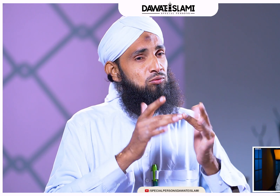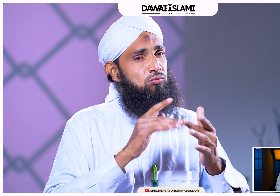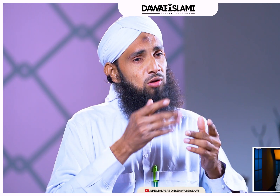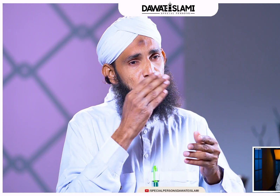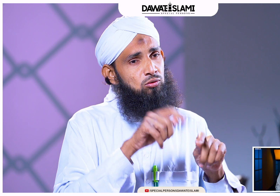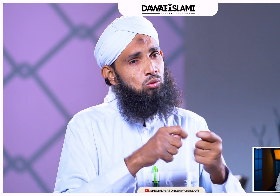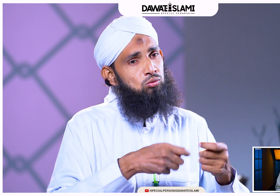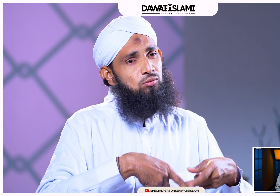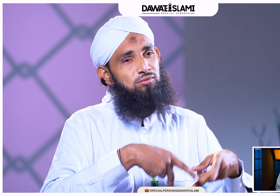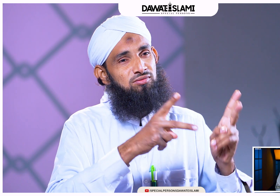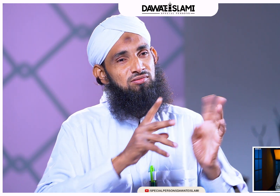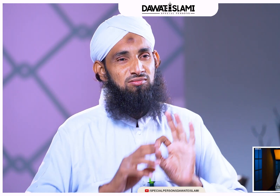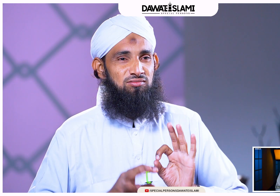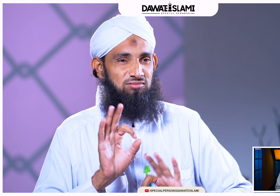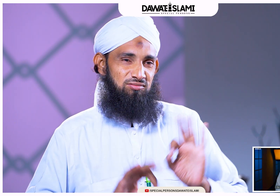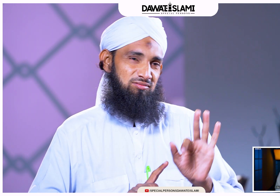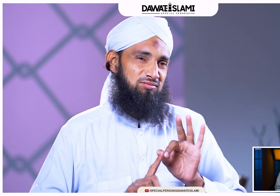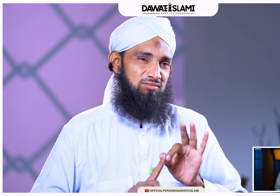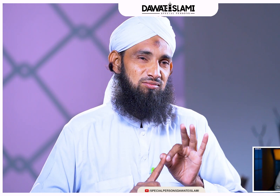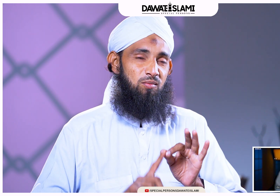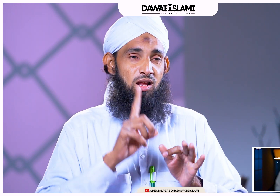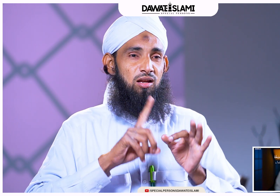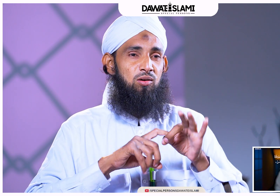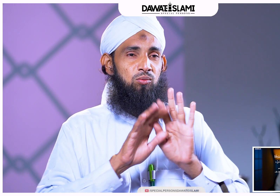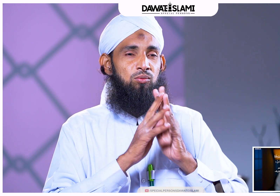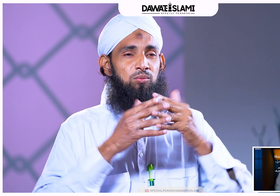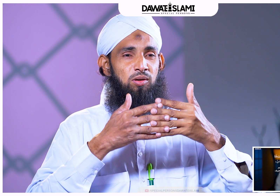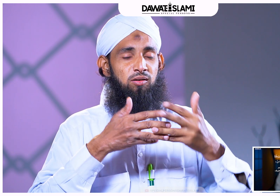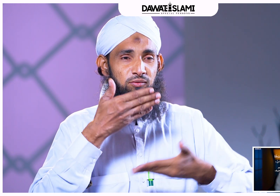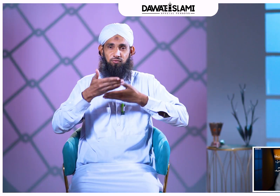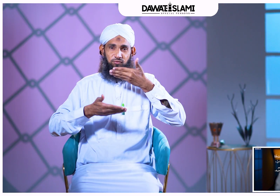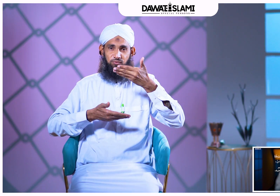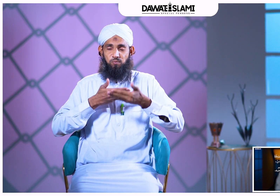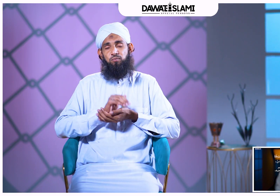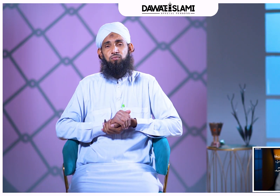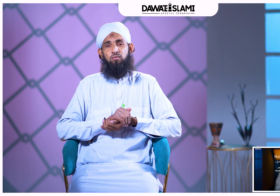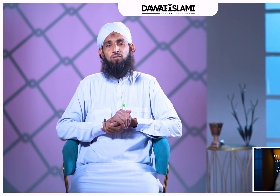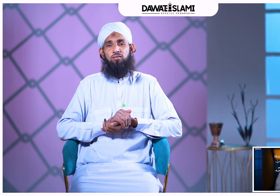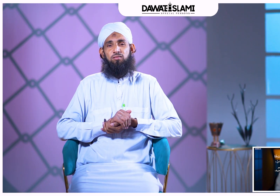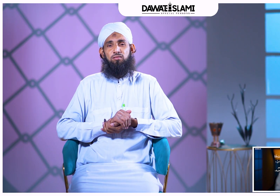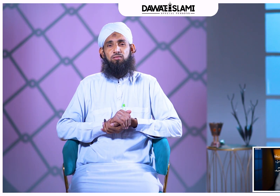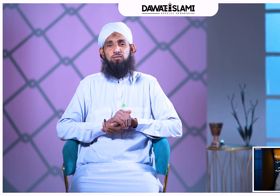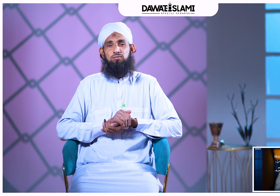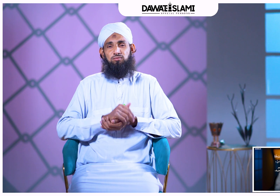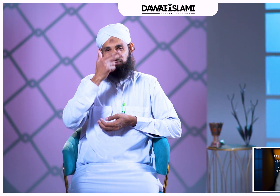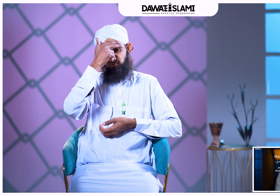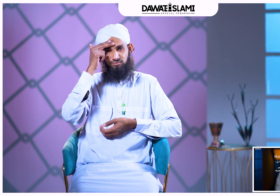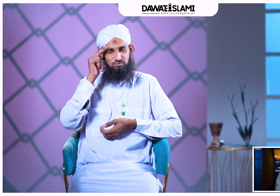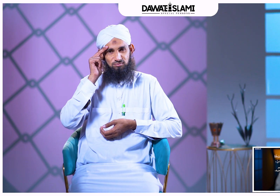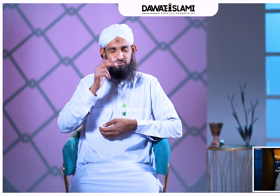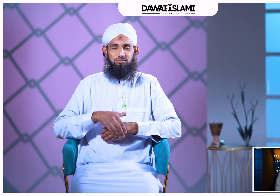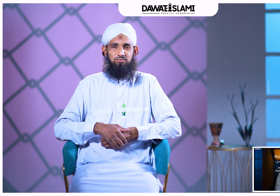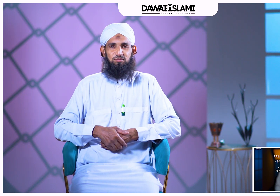ہیں؟ ہرگز نہیں۔ اللہ پاک قرآن پاک میں ارشاد فرماتا ہے، ادعو الی سبیل ربک بالحکمۃ والموعظۃ